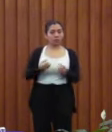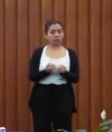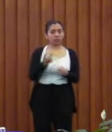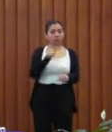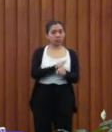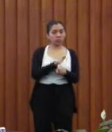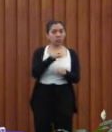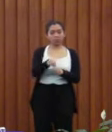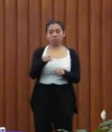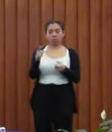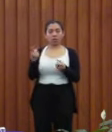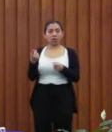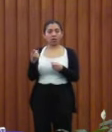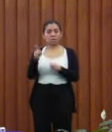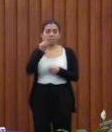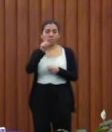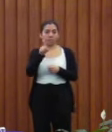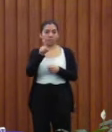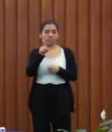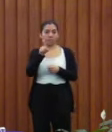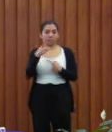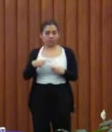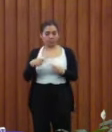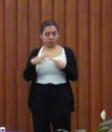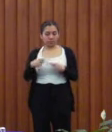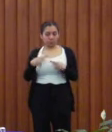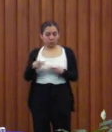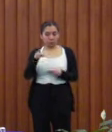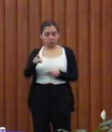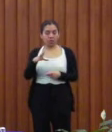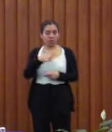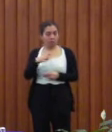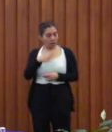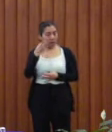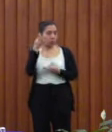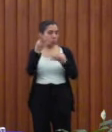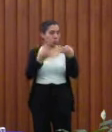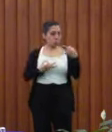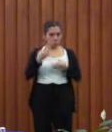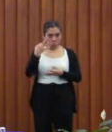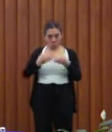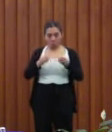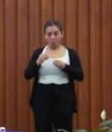la víctima, ¿no? Como que tiene interés jurídico o interés en el caso, en el proceso,